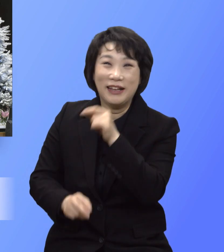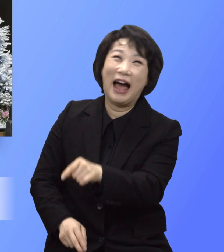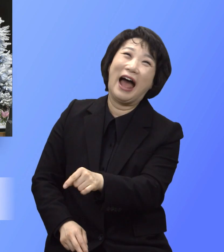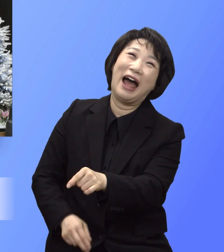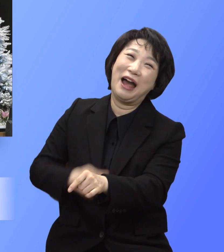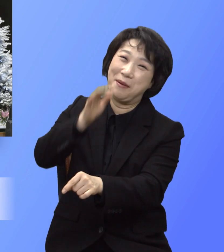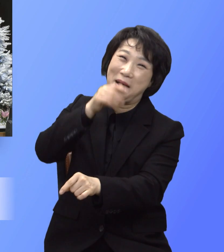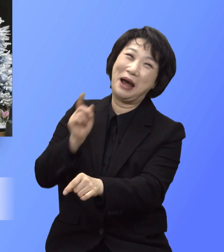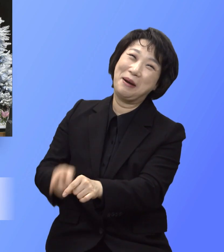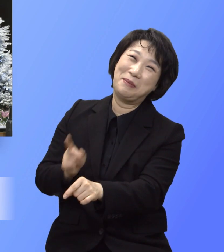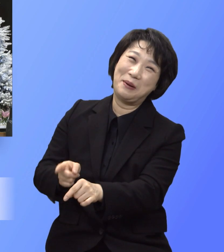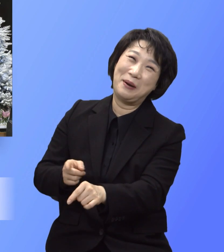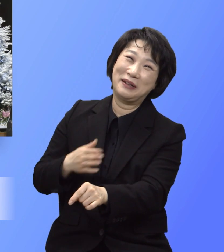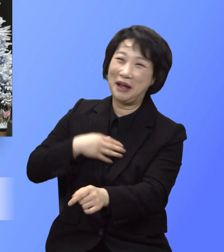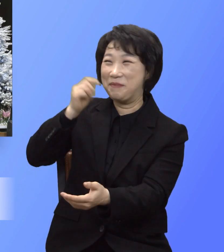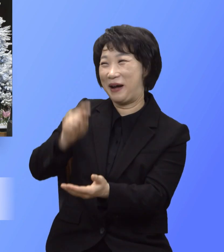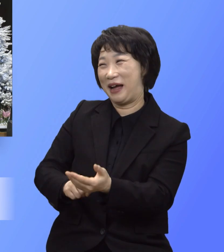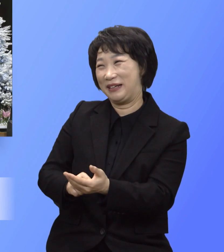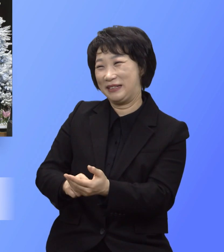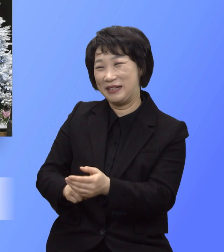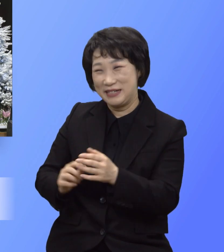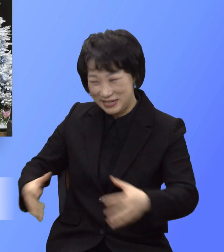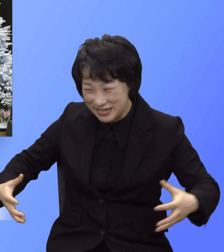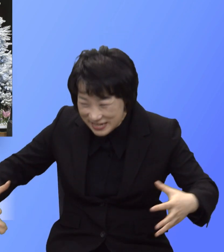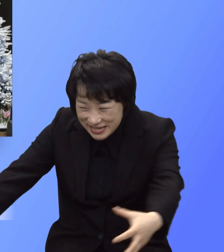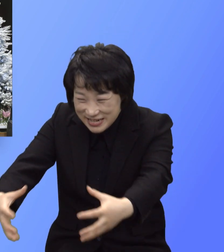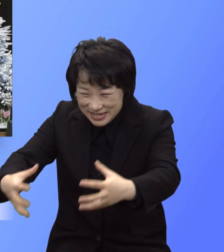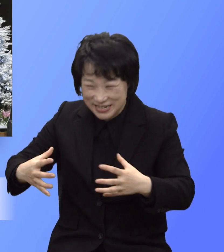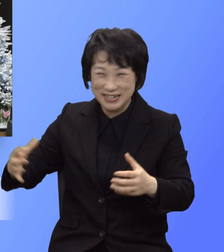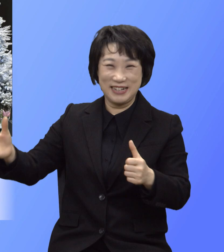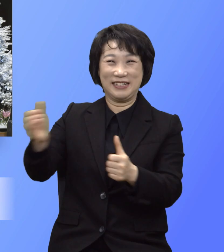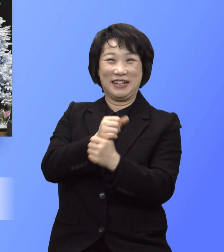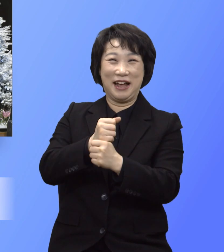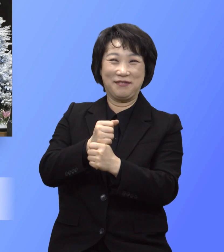이런 등신 내가 집에 왔지 그래요.